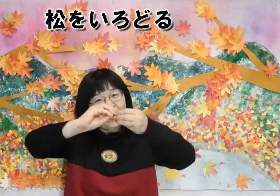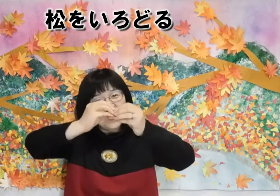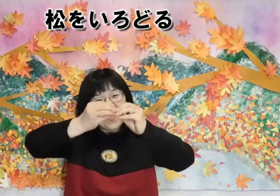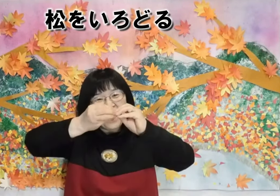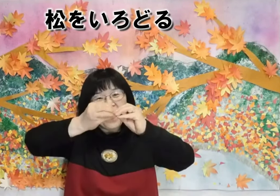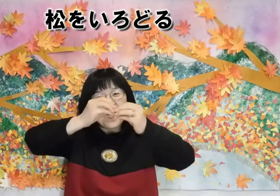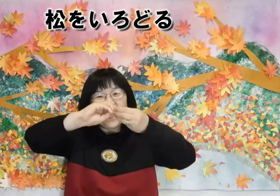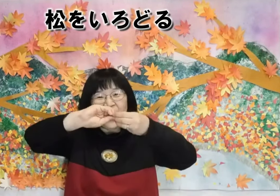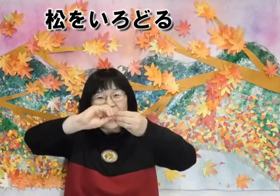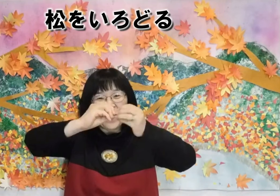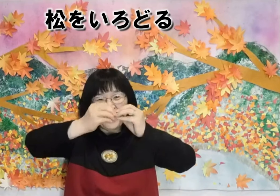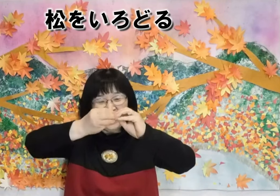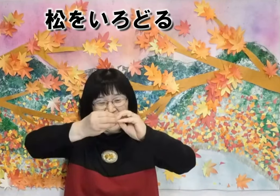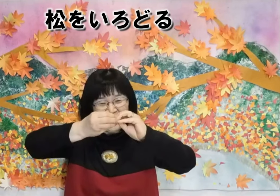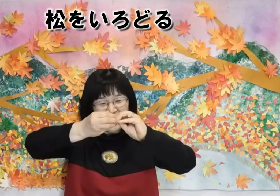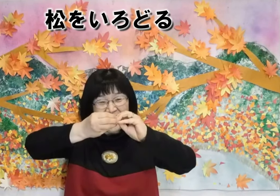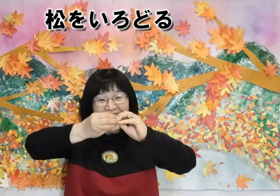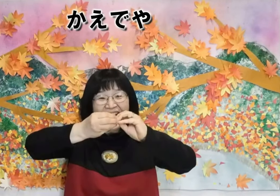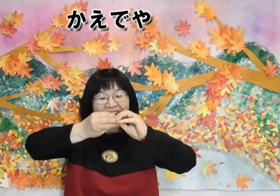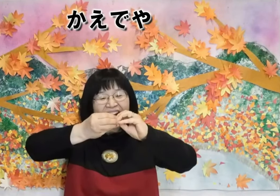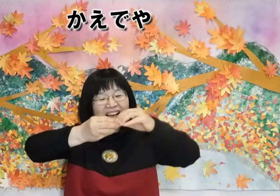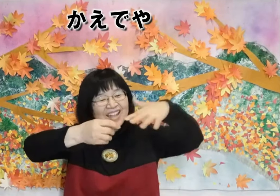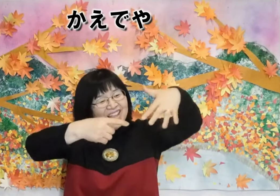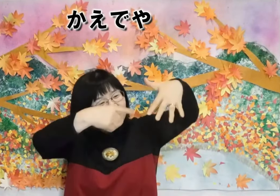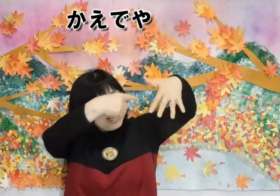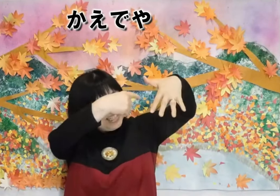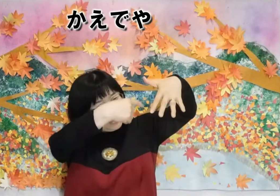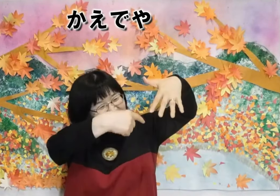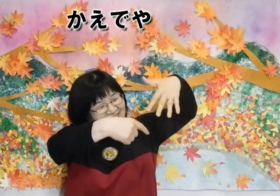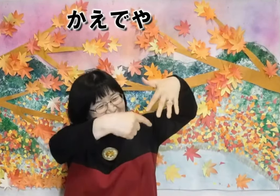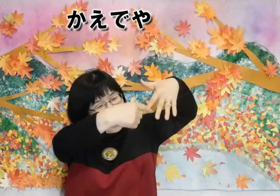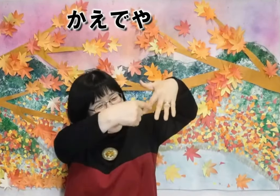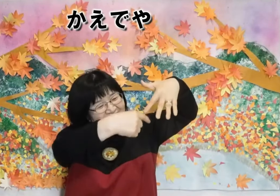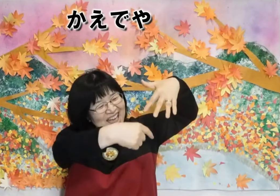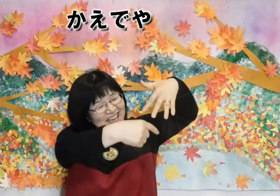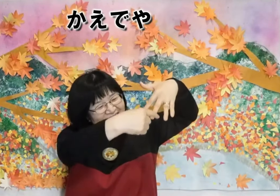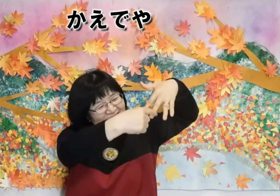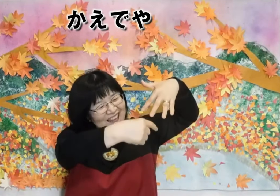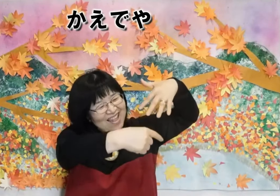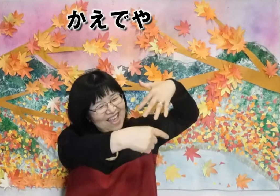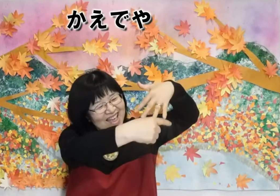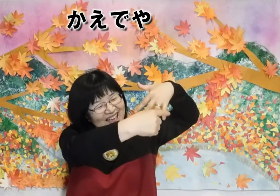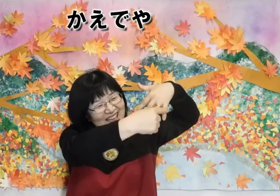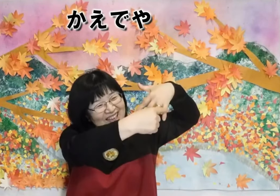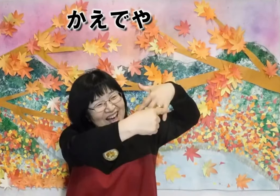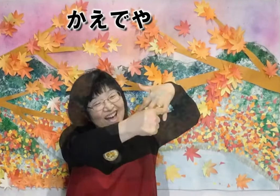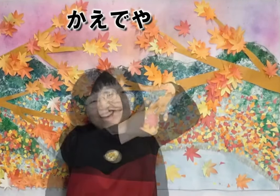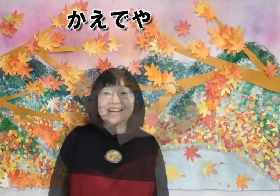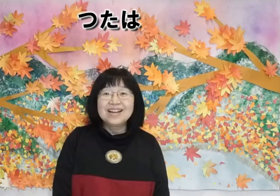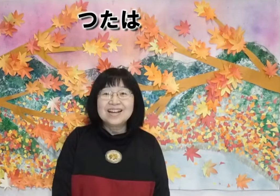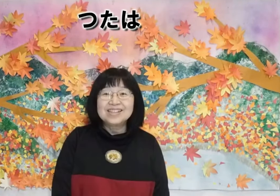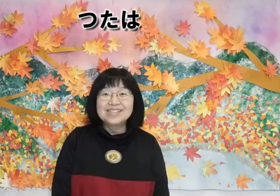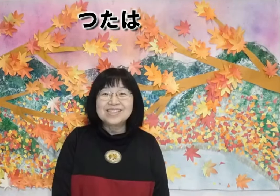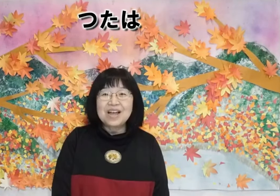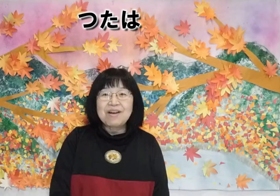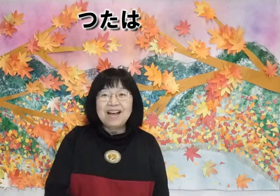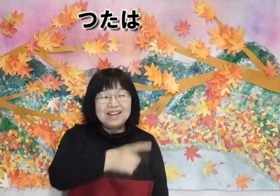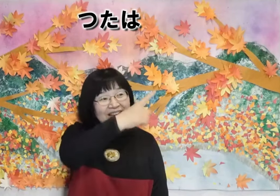彩る。楓で同じです。楓や、ツタは